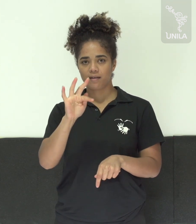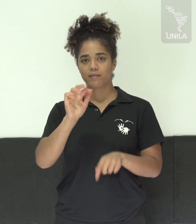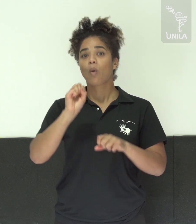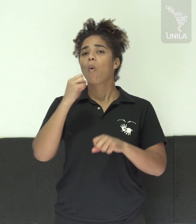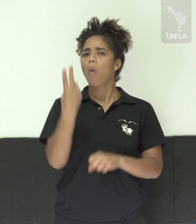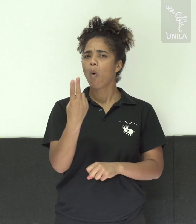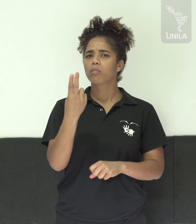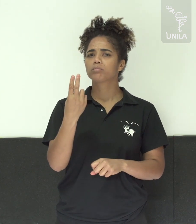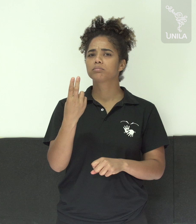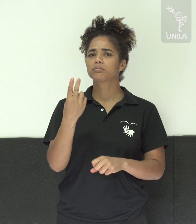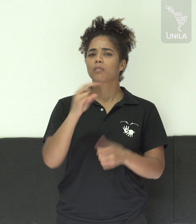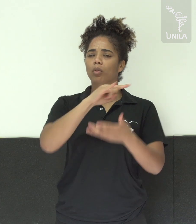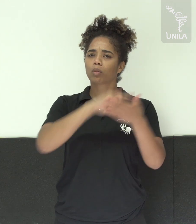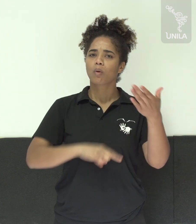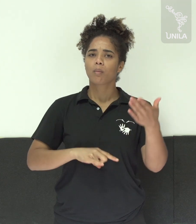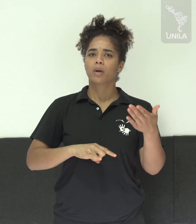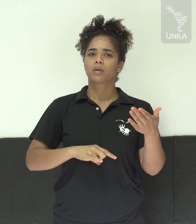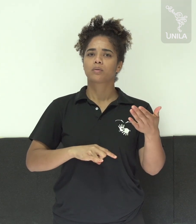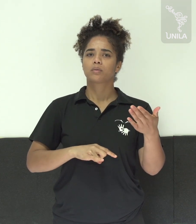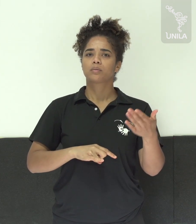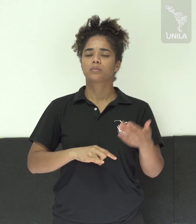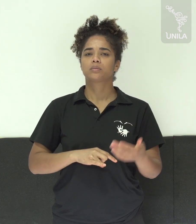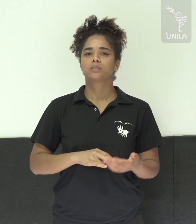ser DNI,